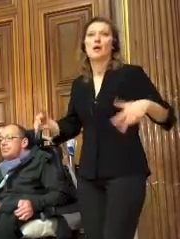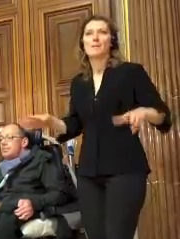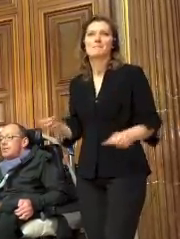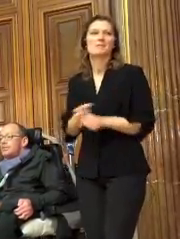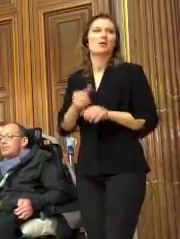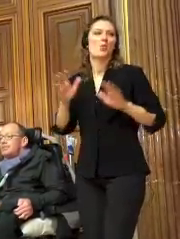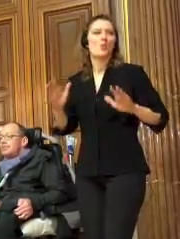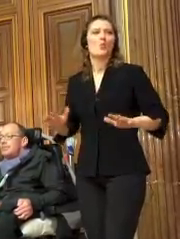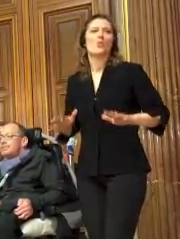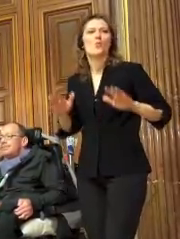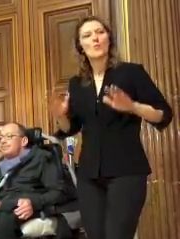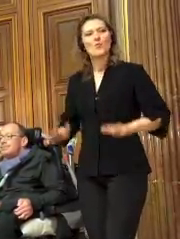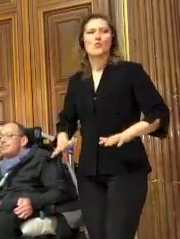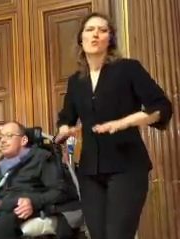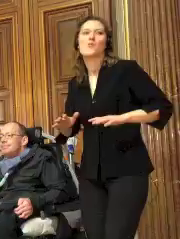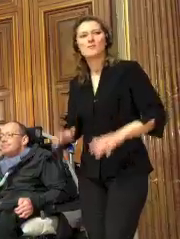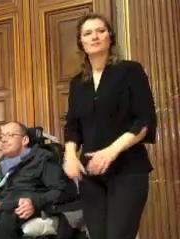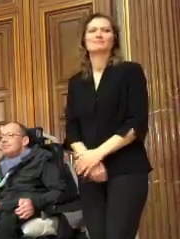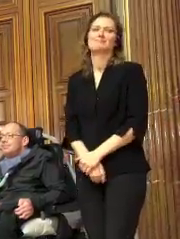roll, Rollstuhl-Wack.